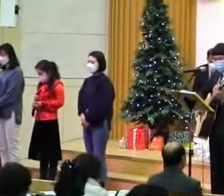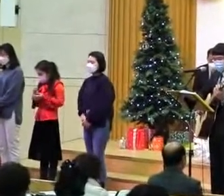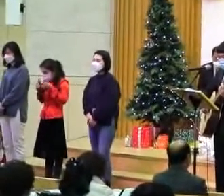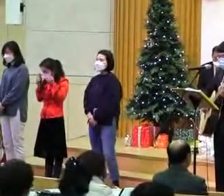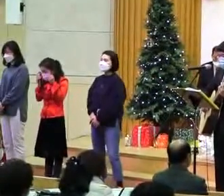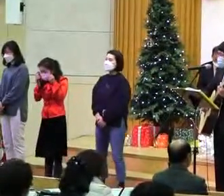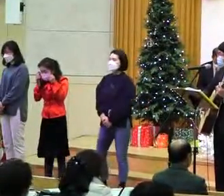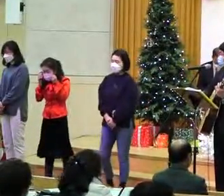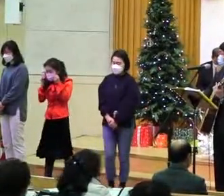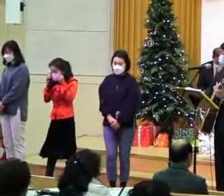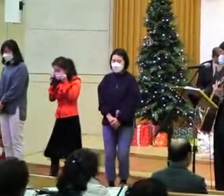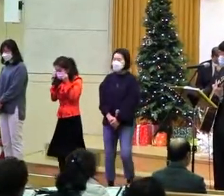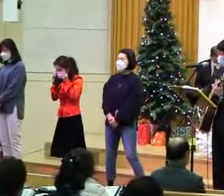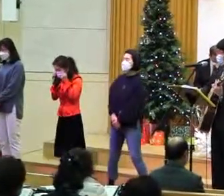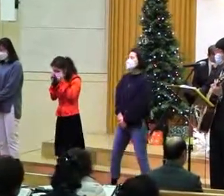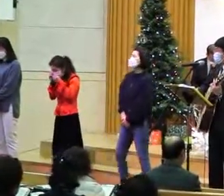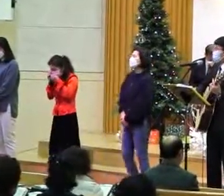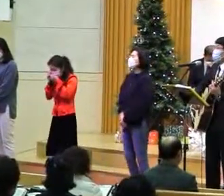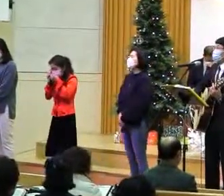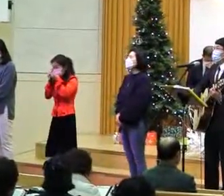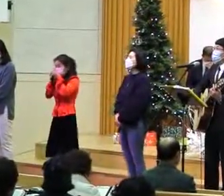아멘.